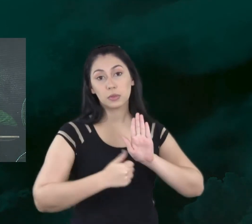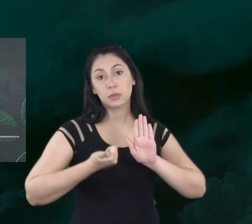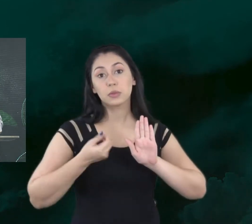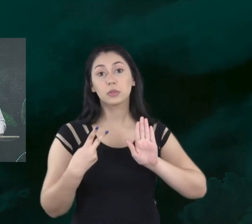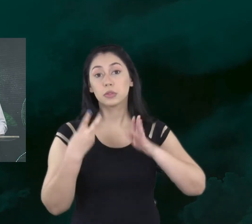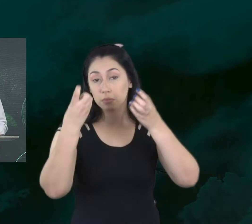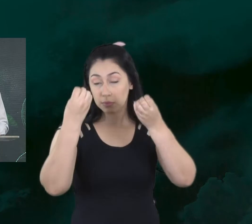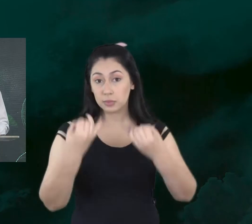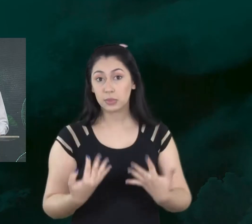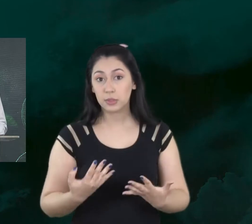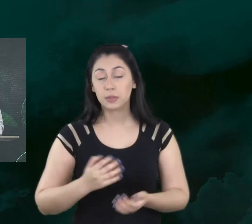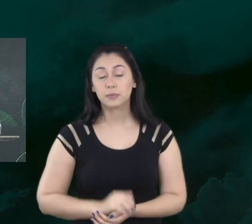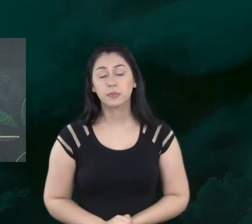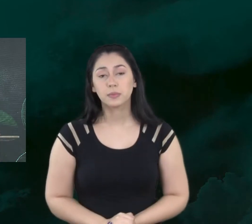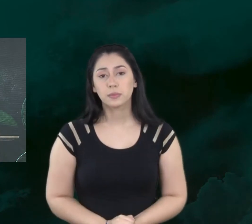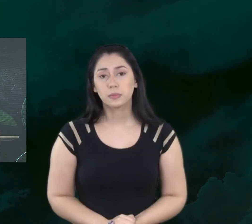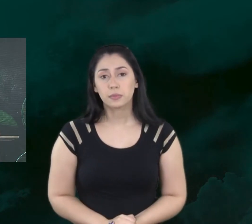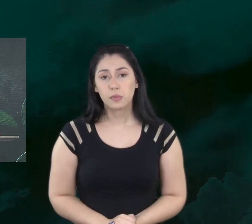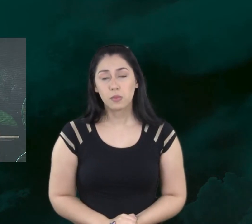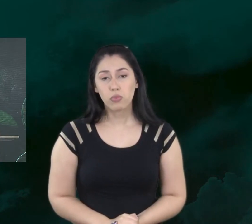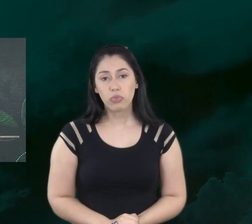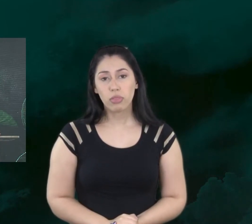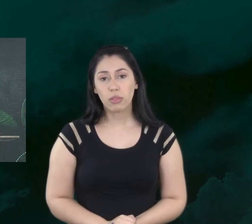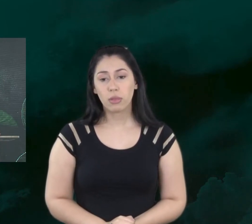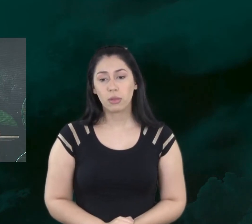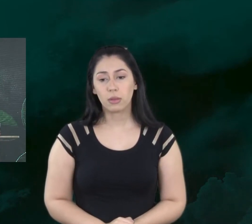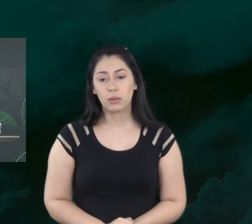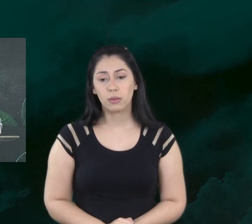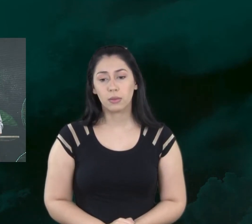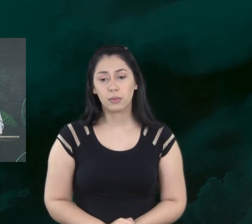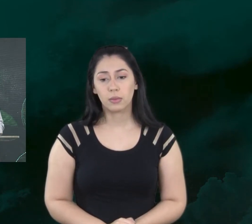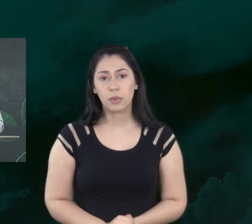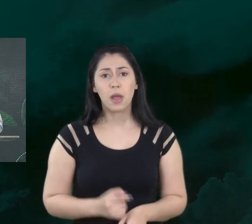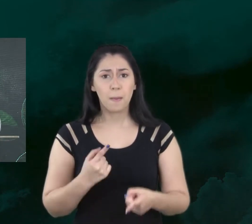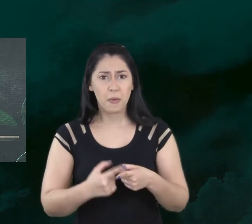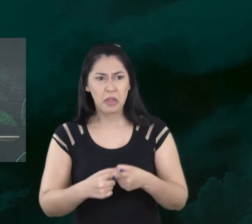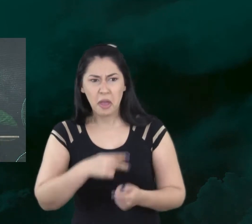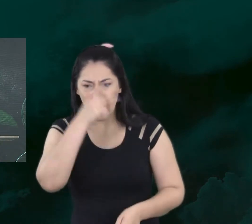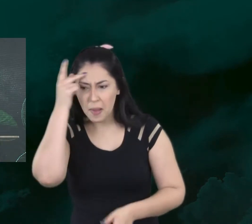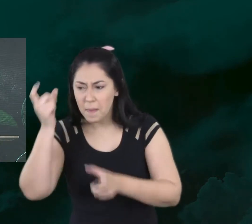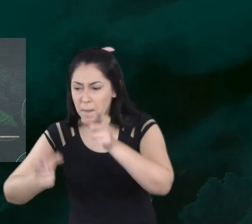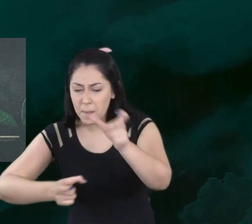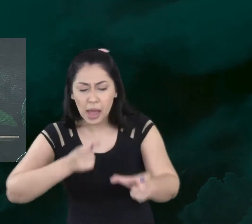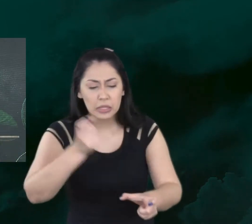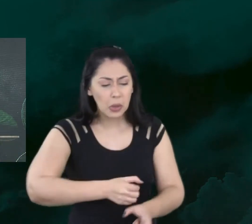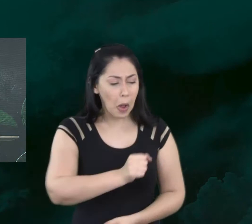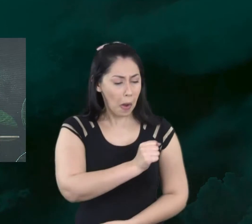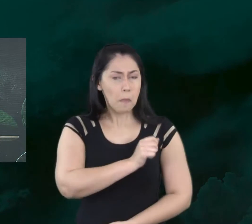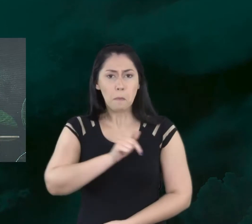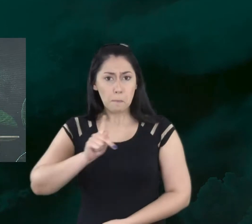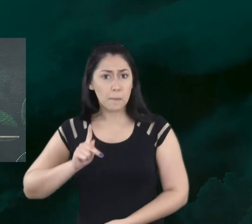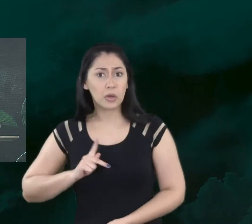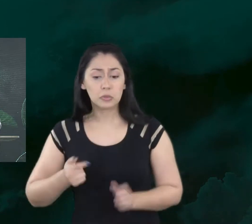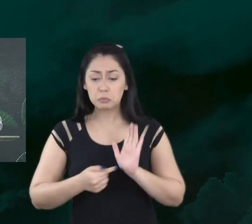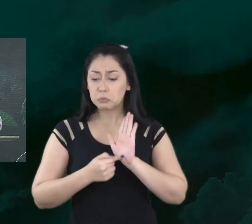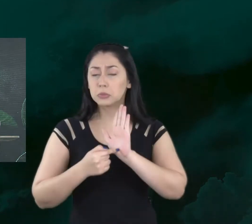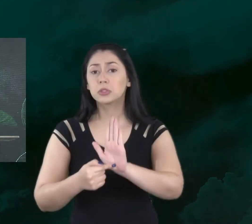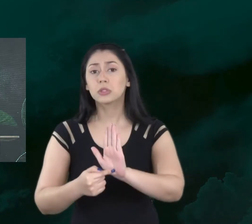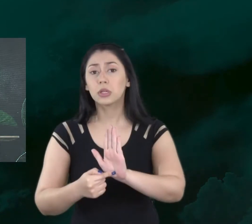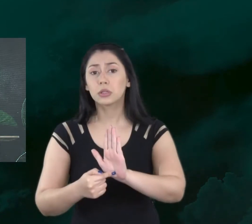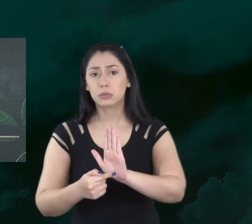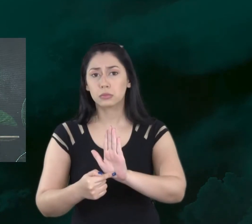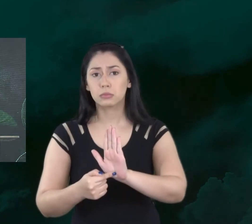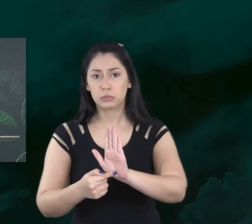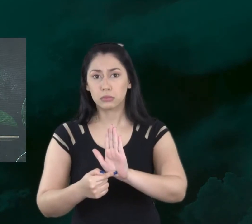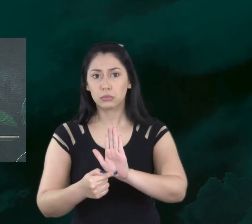12:12 diz assim: Pois as credenciais do apostolado foram apresentadas no meio